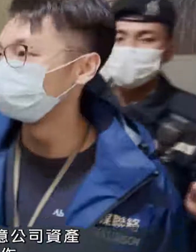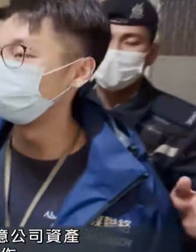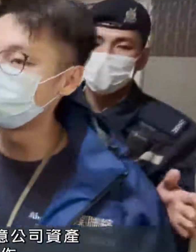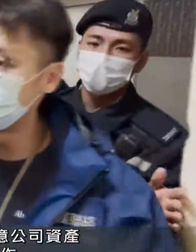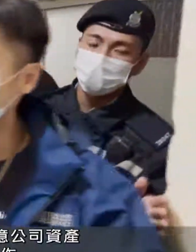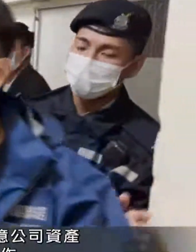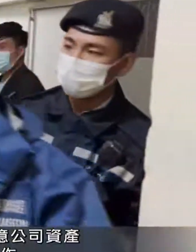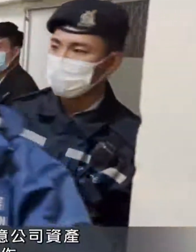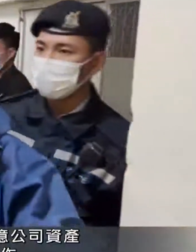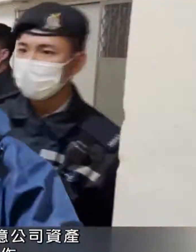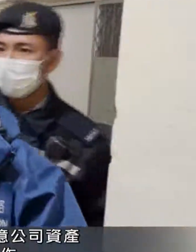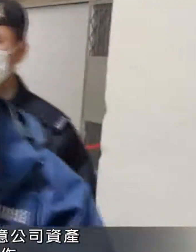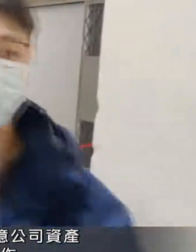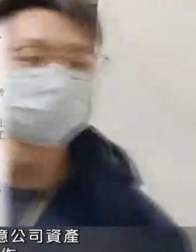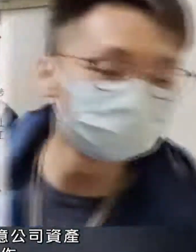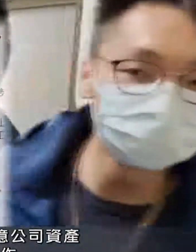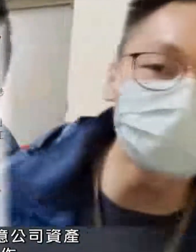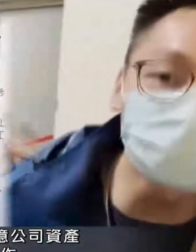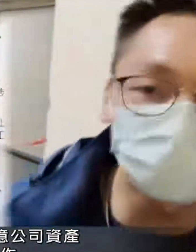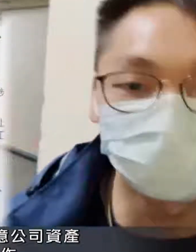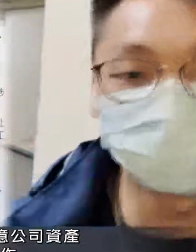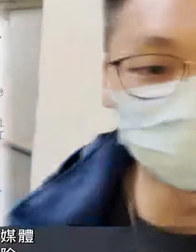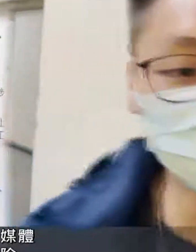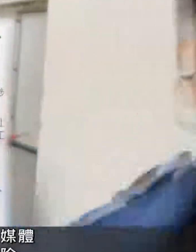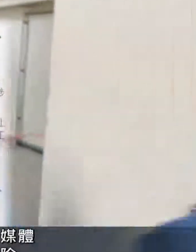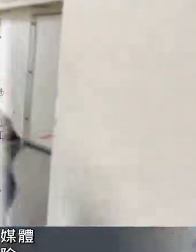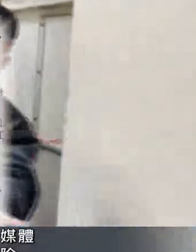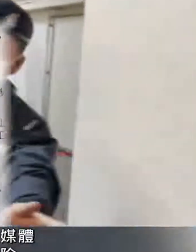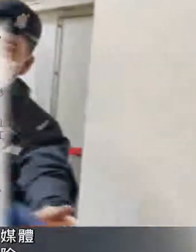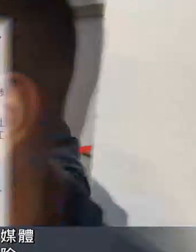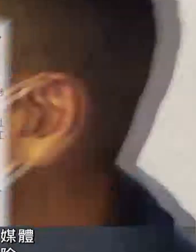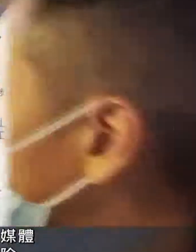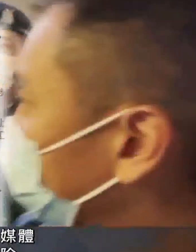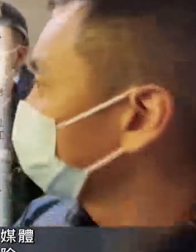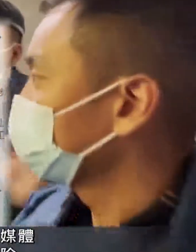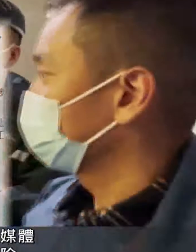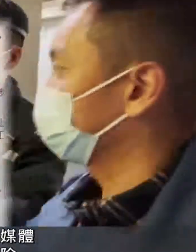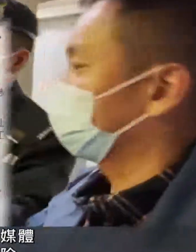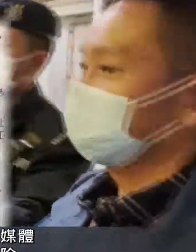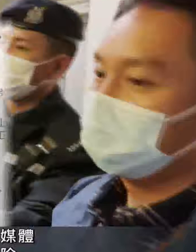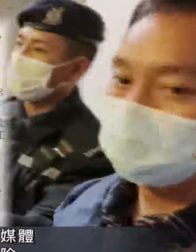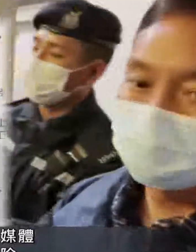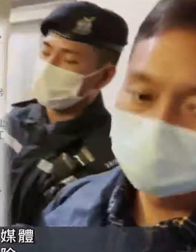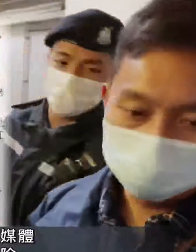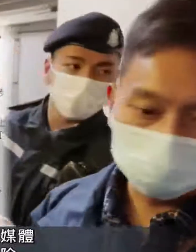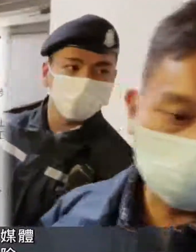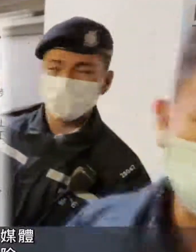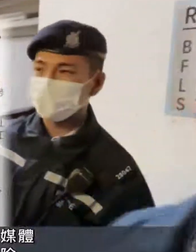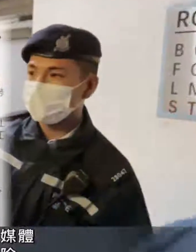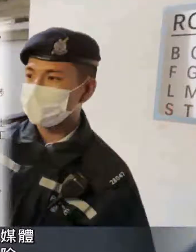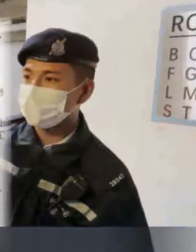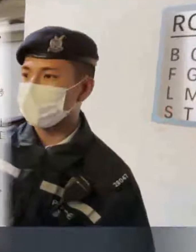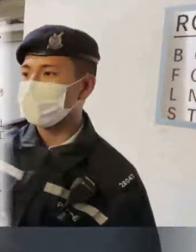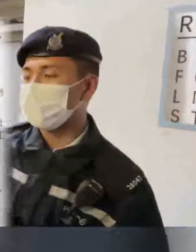结约2.1亿公司资产，立场新闻宣布停止运作，包括网站及所有社交媒体立即停止更新，